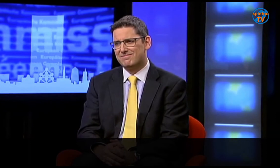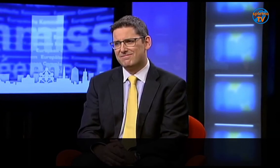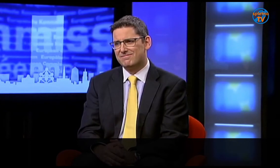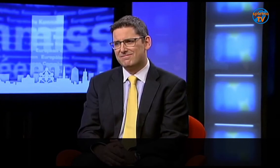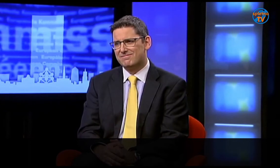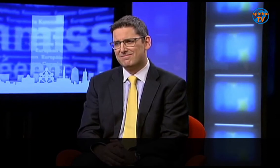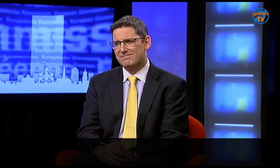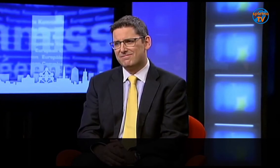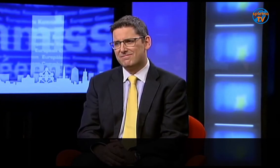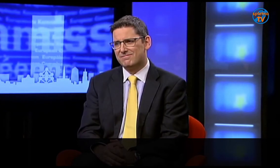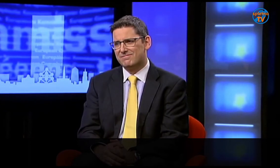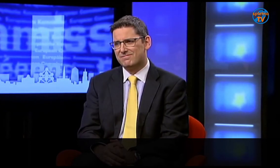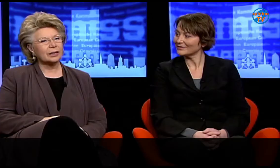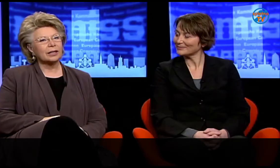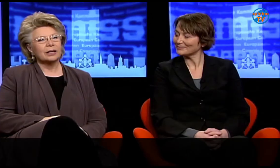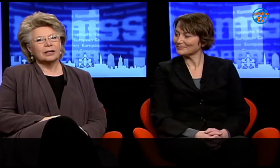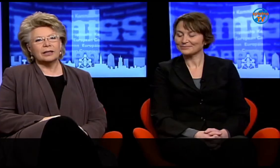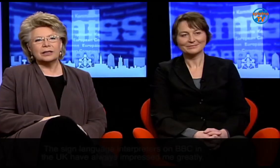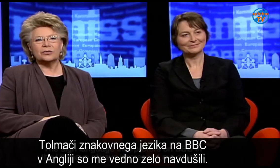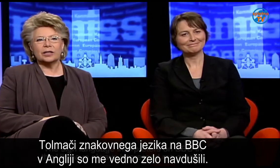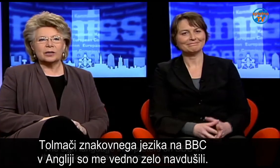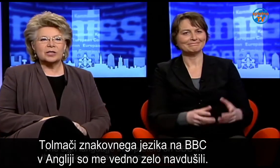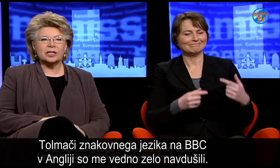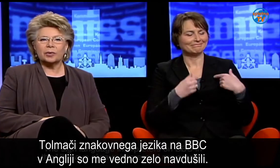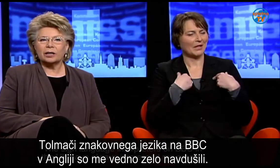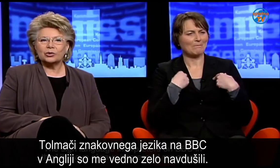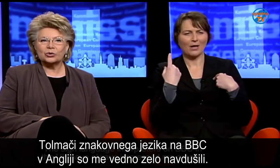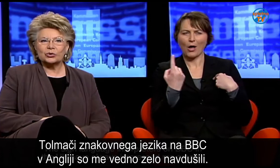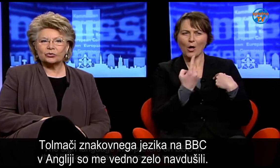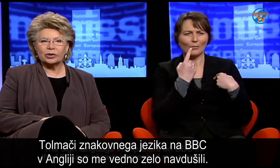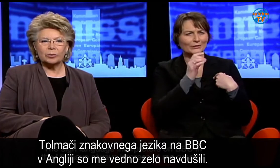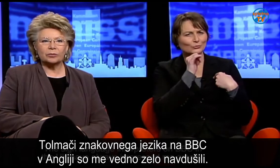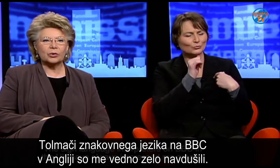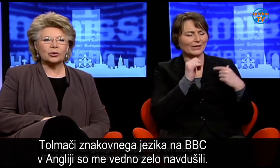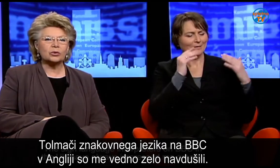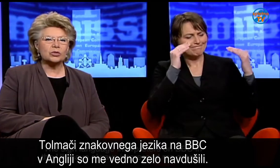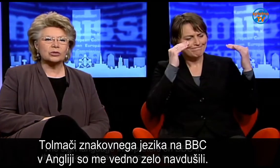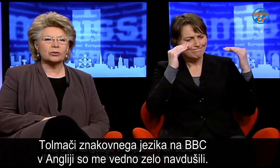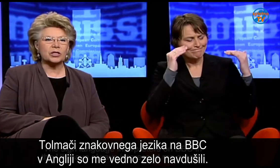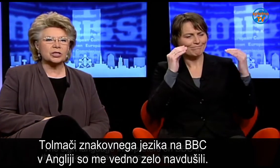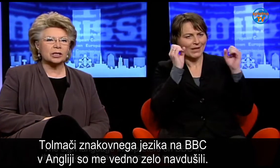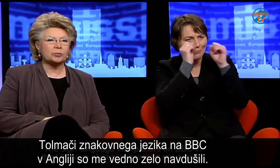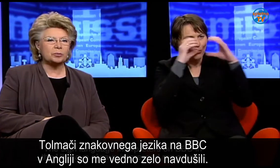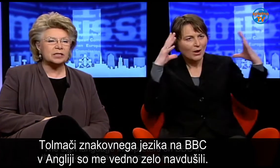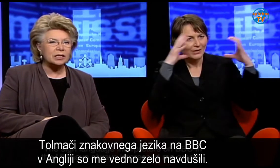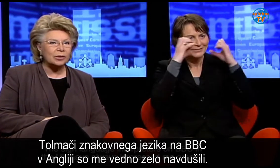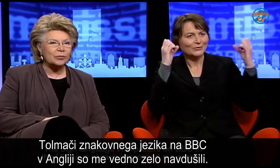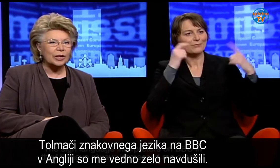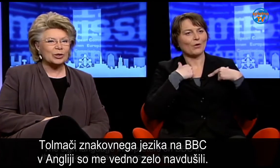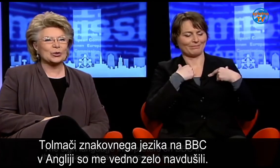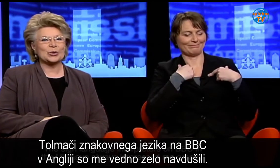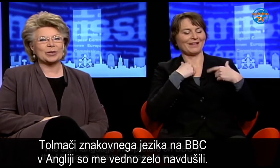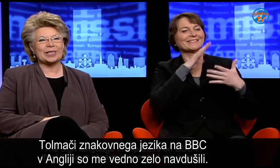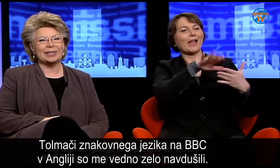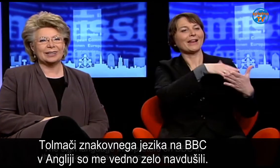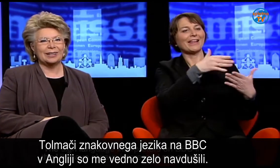gehörlose Mitbürger zu unterstützen, beeinflusst? Ja, ich war immer sehr beeindruckt von dem gehörlosen Dolmetscher in der BBC